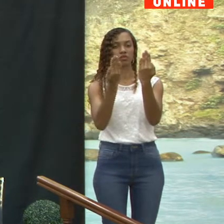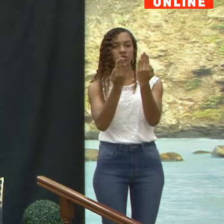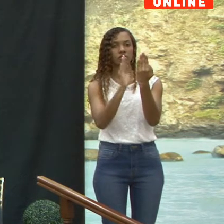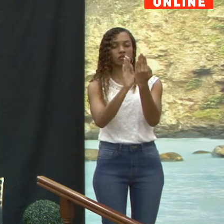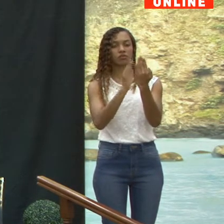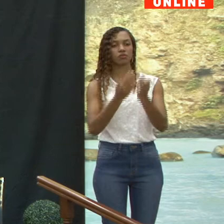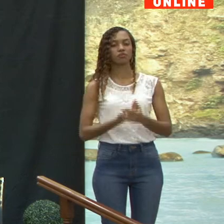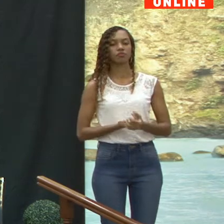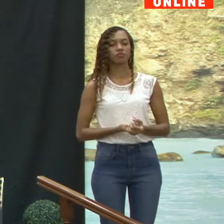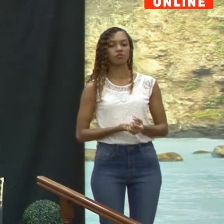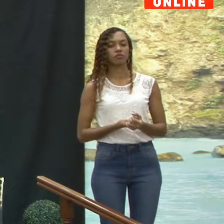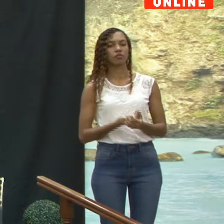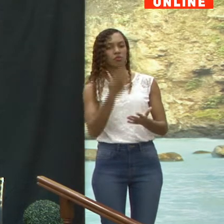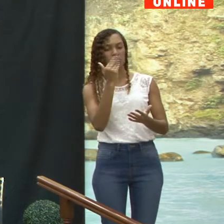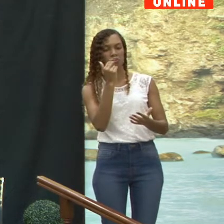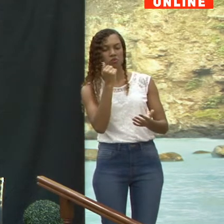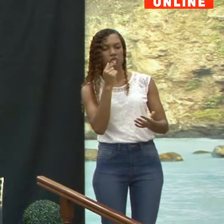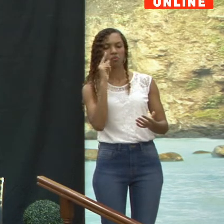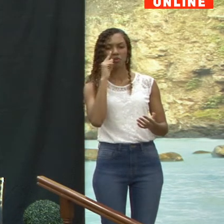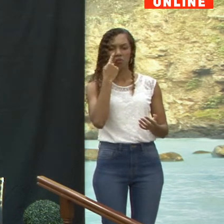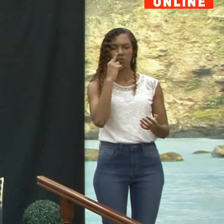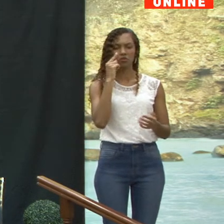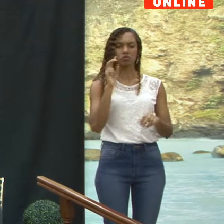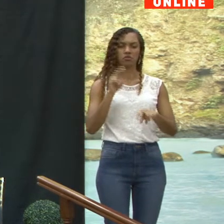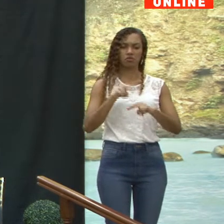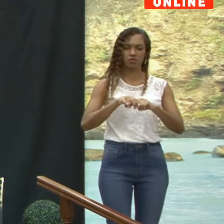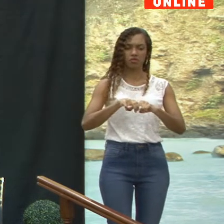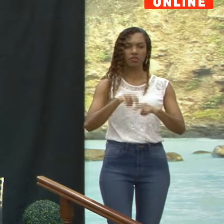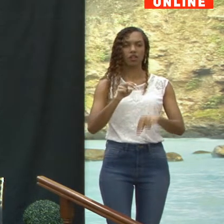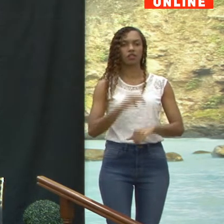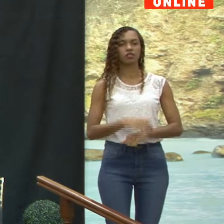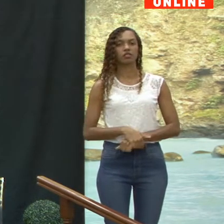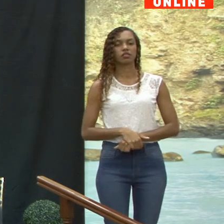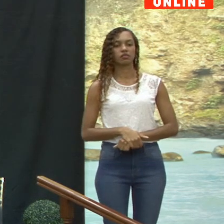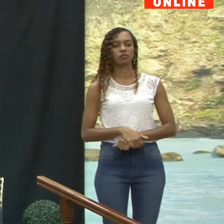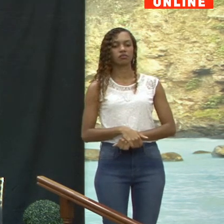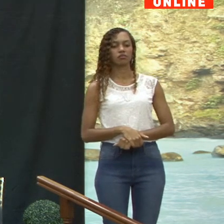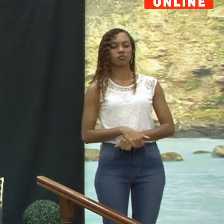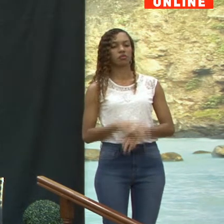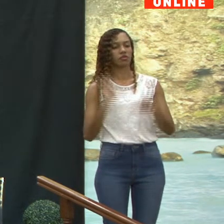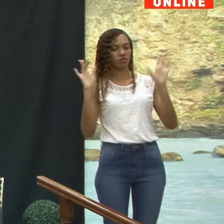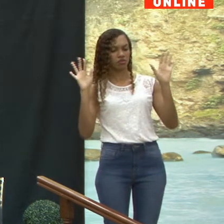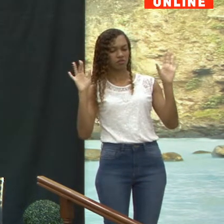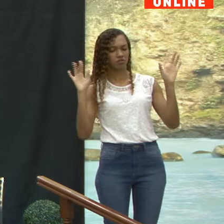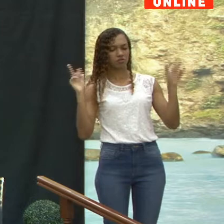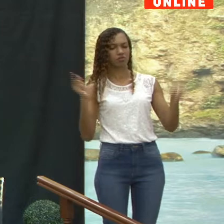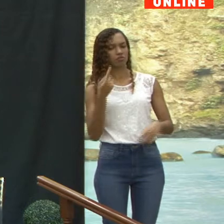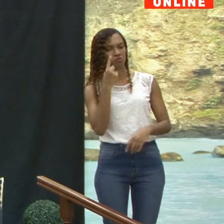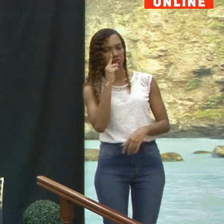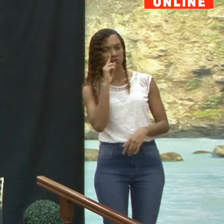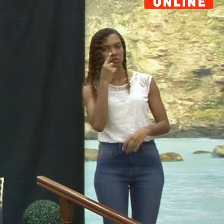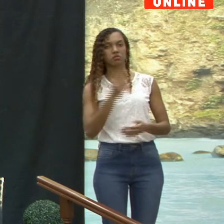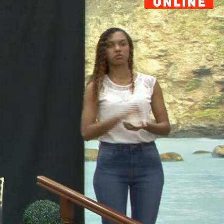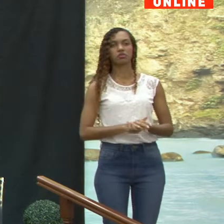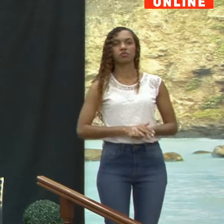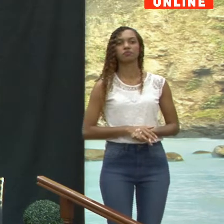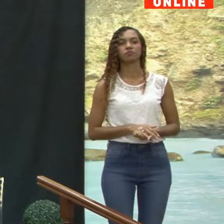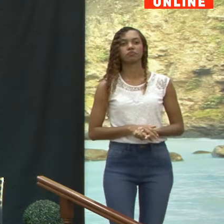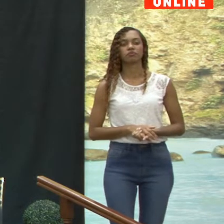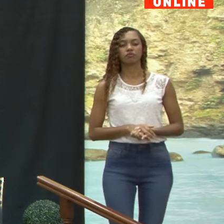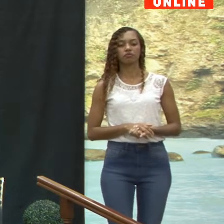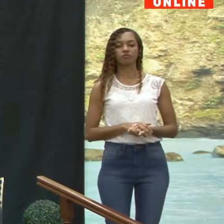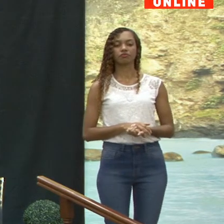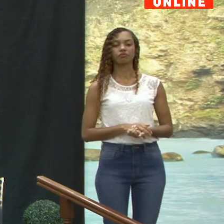meus biscoitos. E ela meteu a mão no saco de biscoito. Tinha um sujeito ao lado